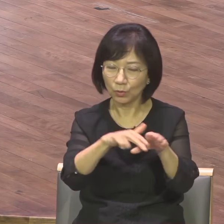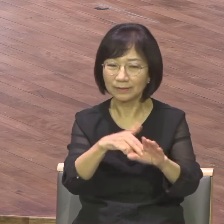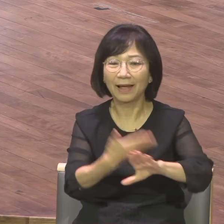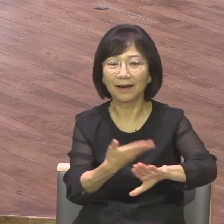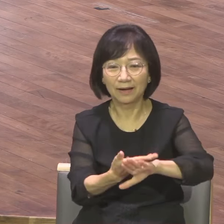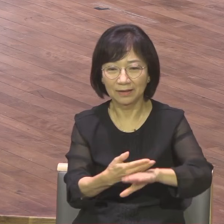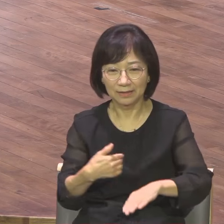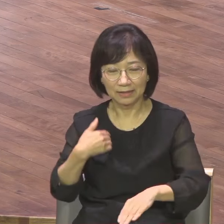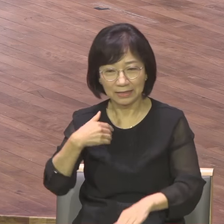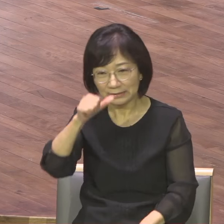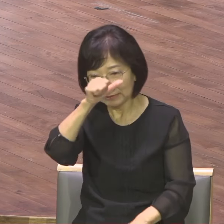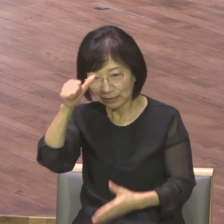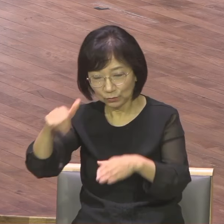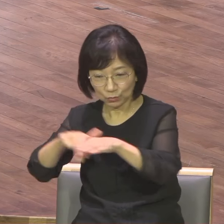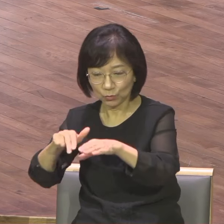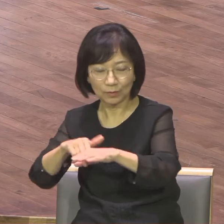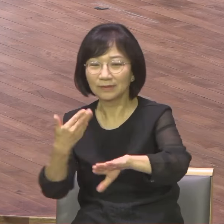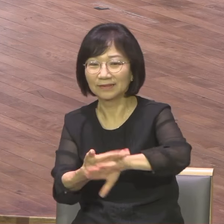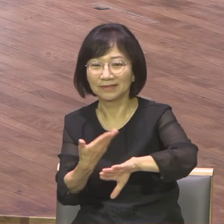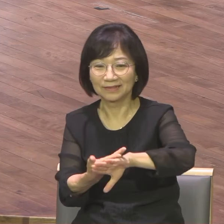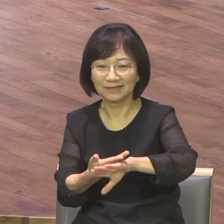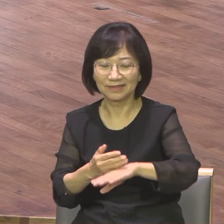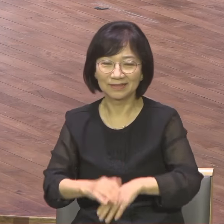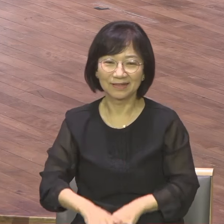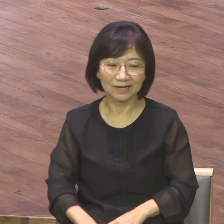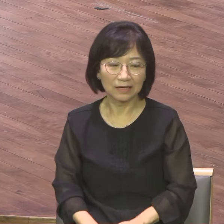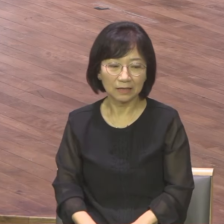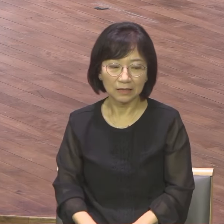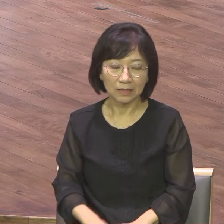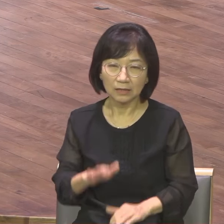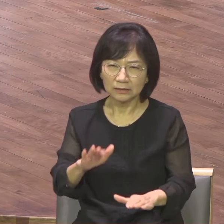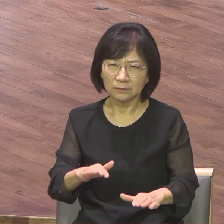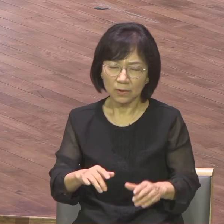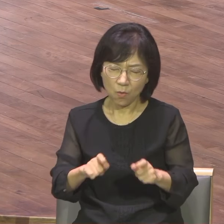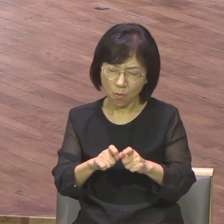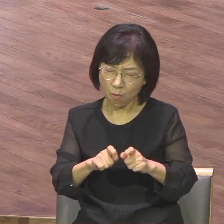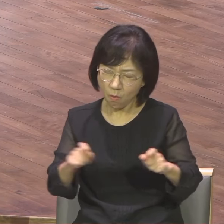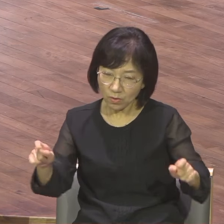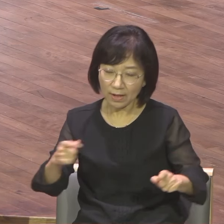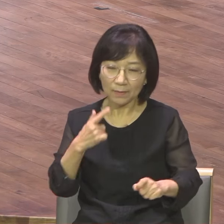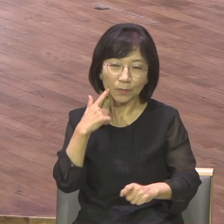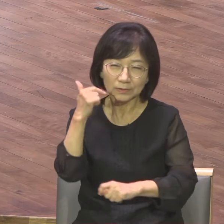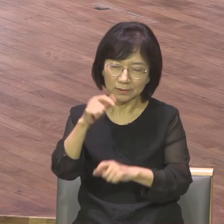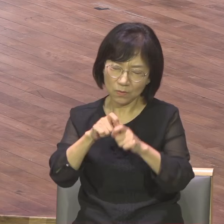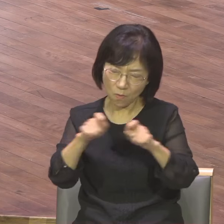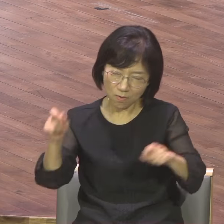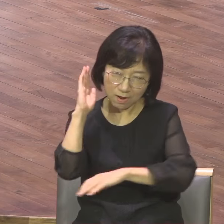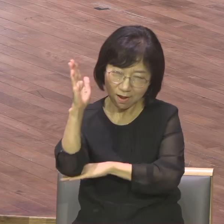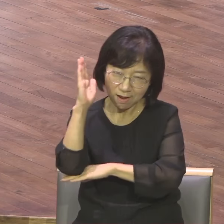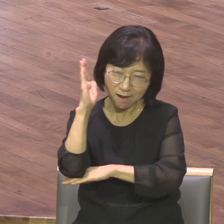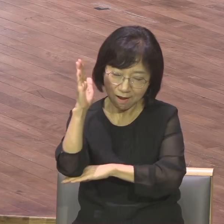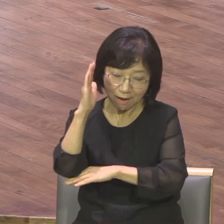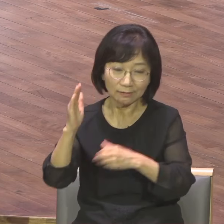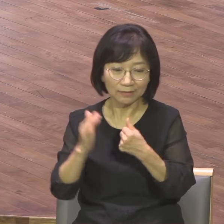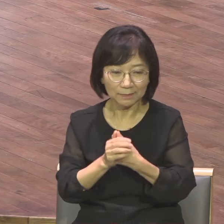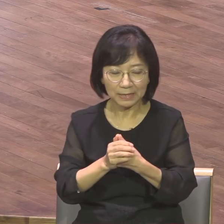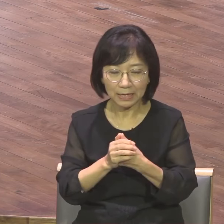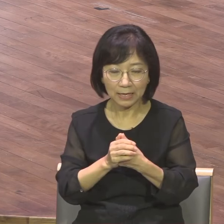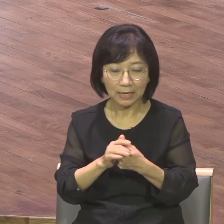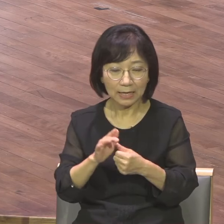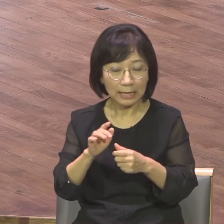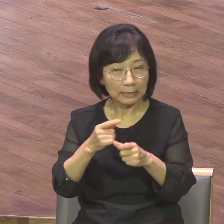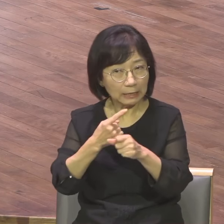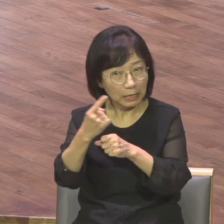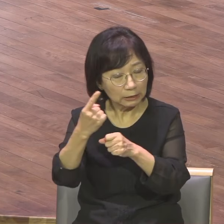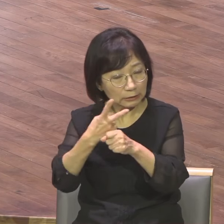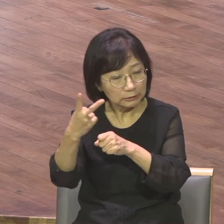다 책임져 주는데, 아, 지금 은퇴할 때 1년, 2년밖에 불과 몇 년 안 남았는데 동시에 반대하면 쫓겨나기